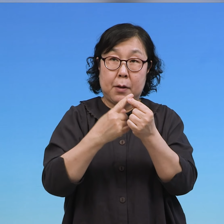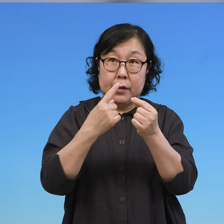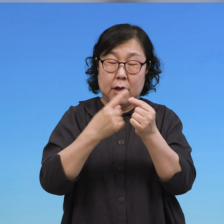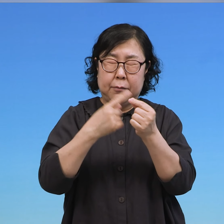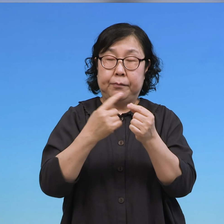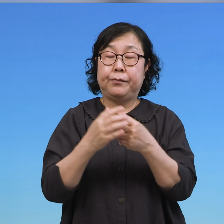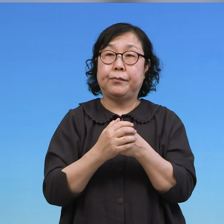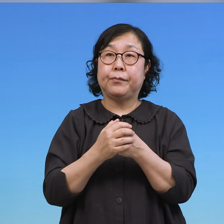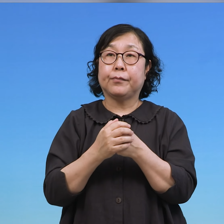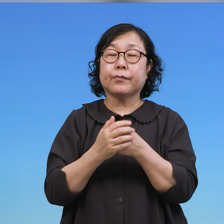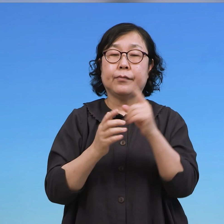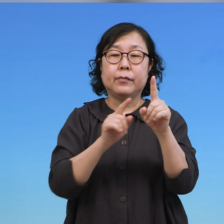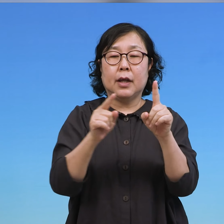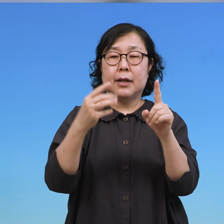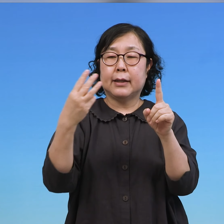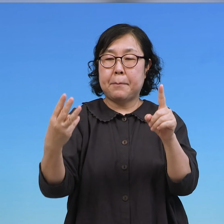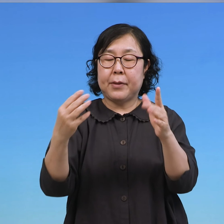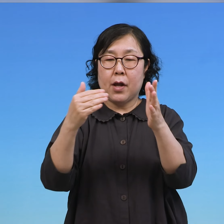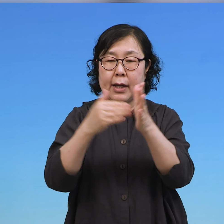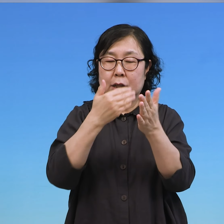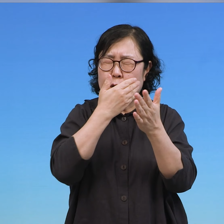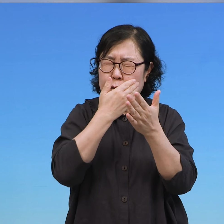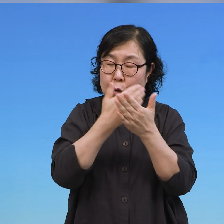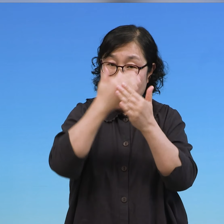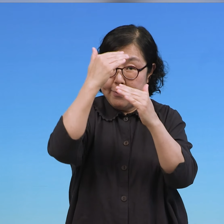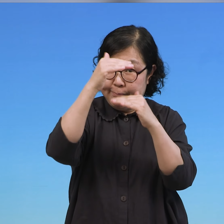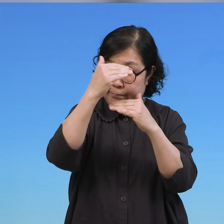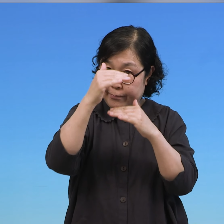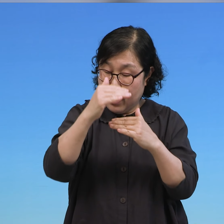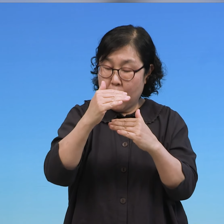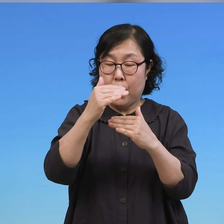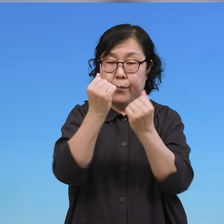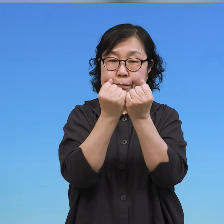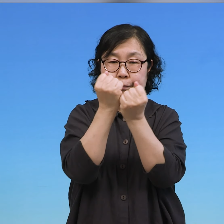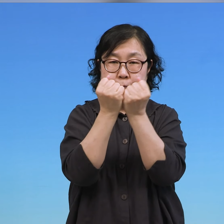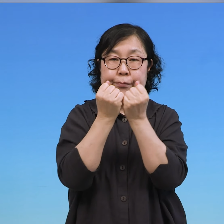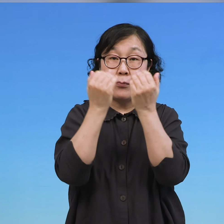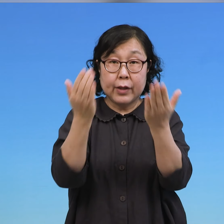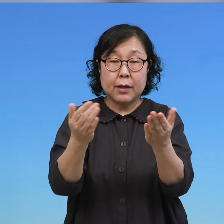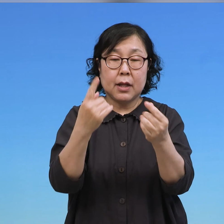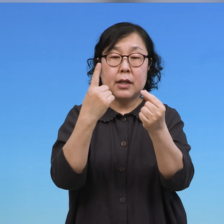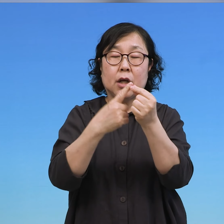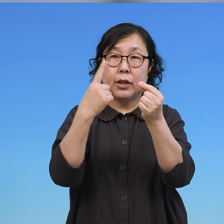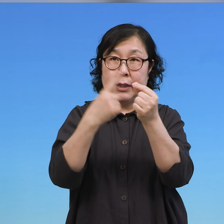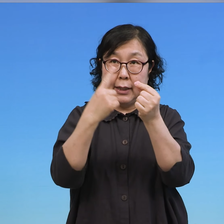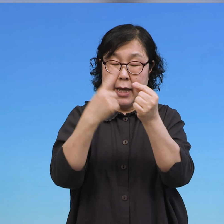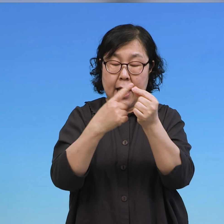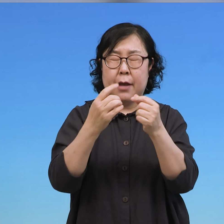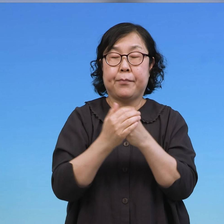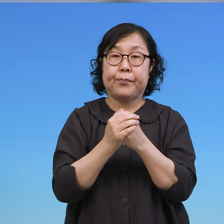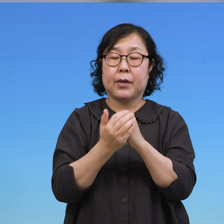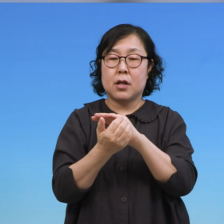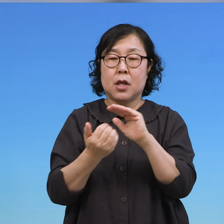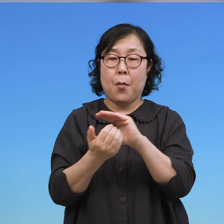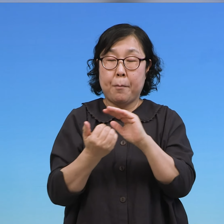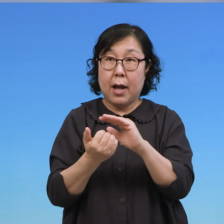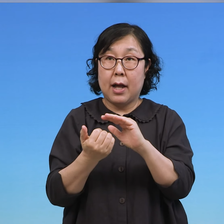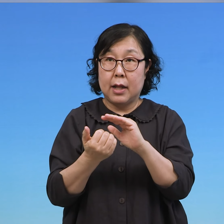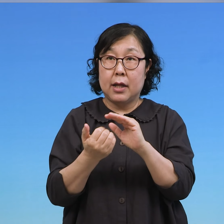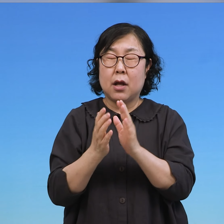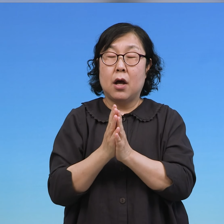전반부 1절부터 3절까지에서 발견되는 중요한 포인트 몇 가지를 좀 설명을 드리겠습니다. 첫째로 전반부에서